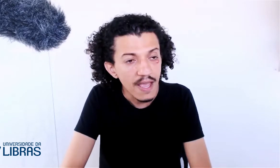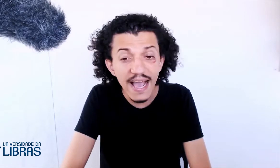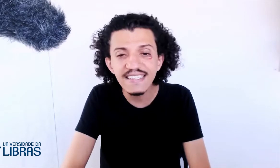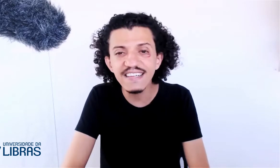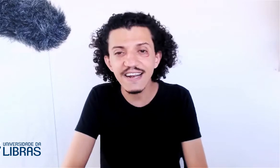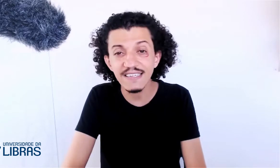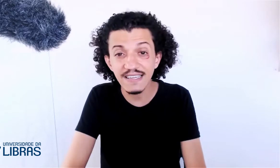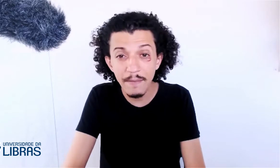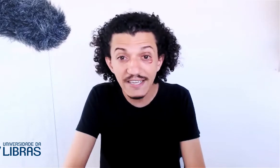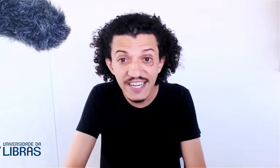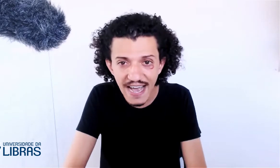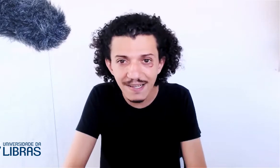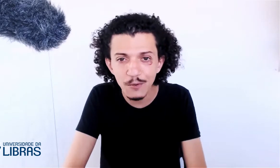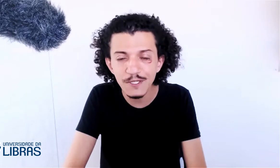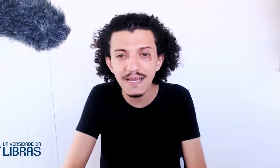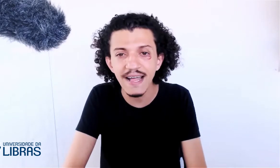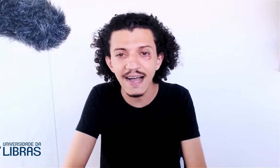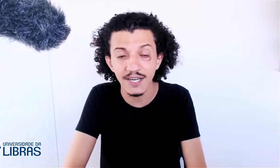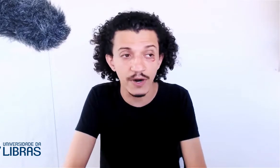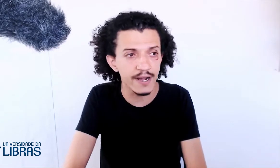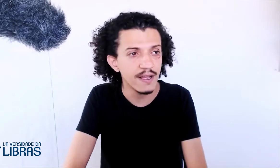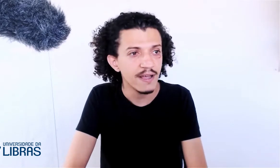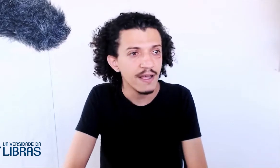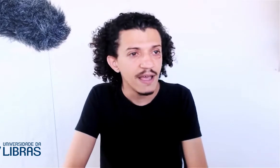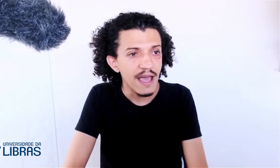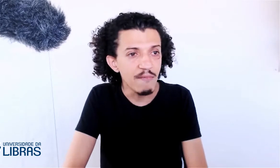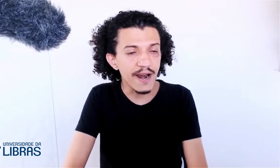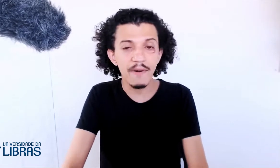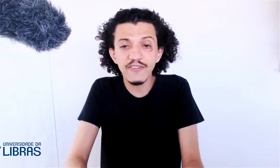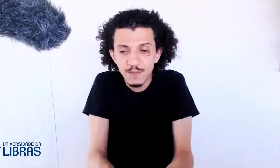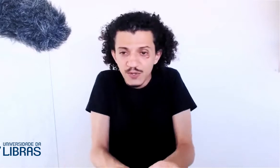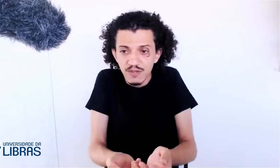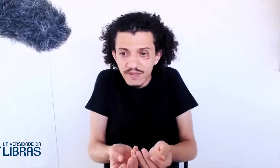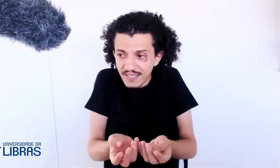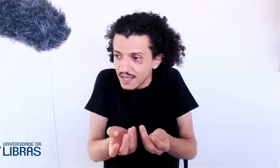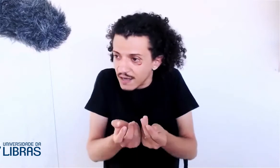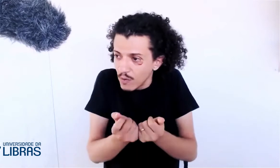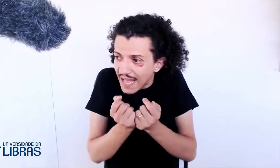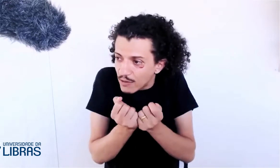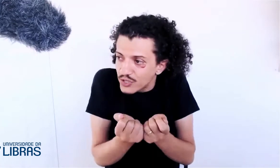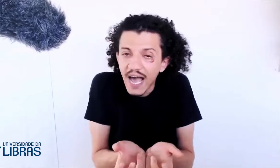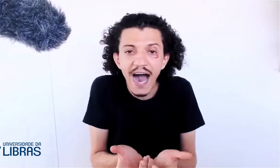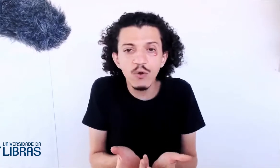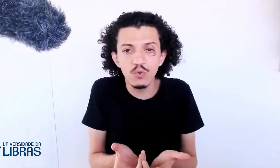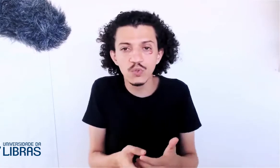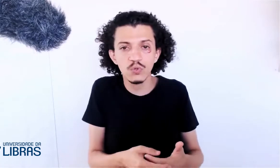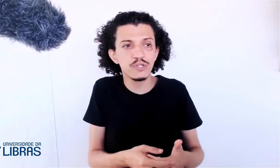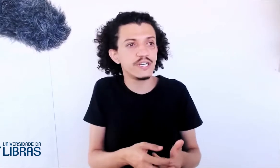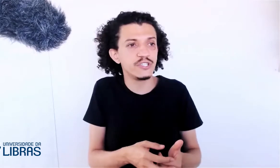E a escrita traz exatamente essa possibilidade. Agora, embora a maioria das pessoas não tenha esse contato diário com o surdo no dia a